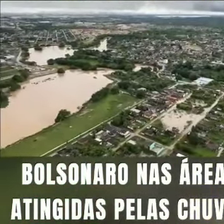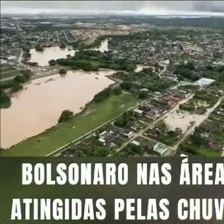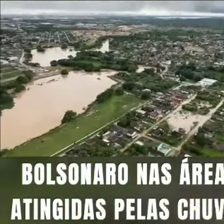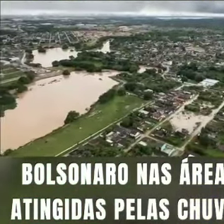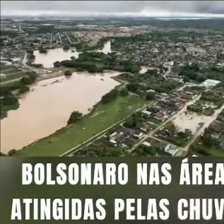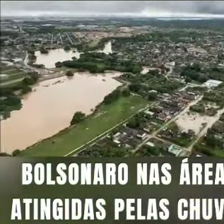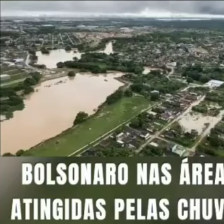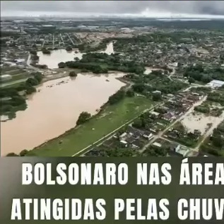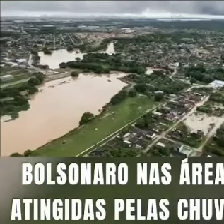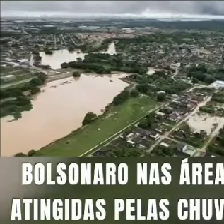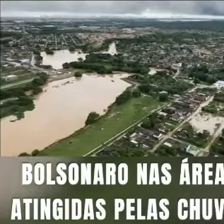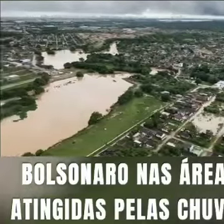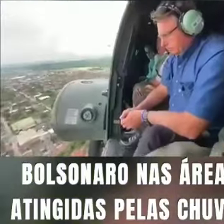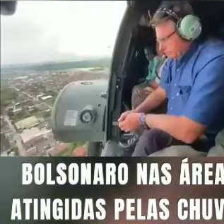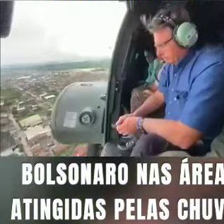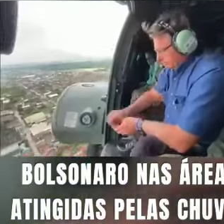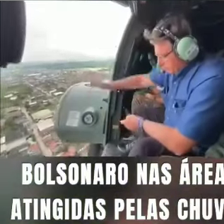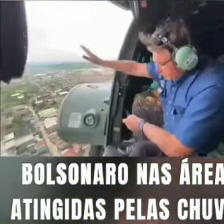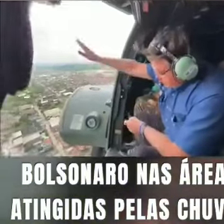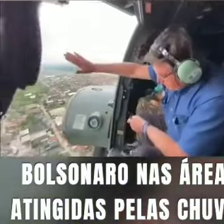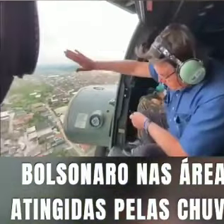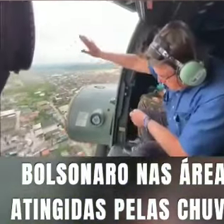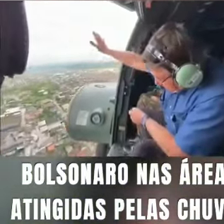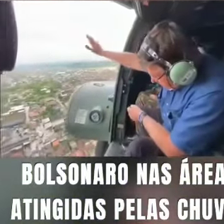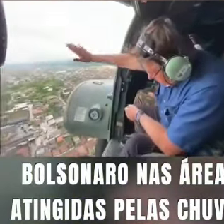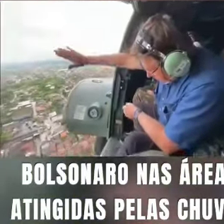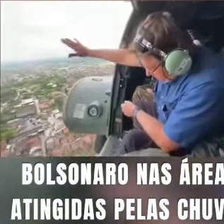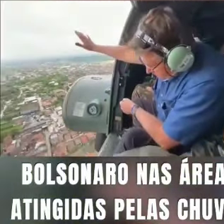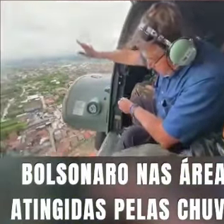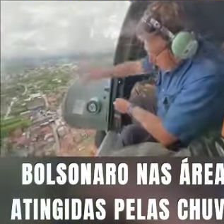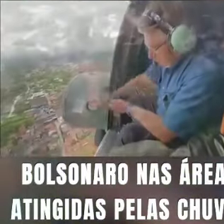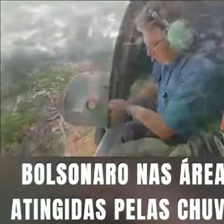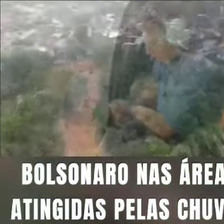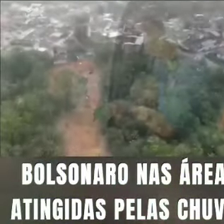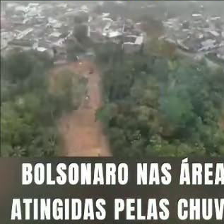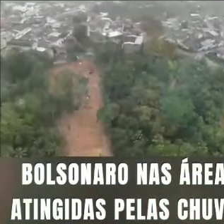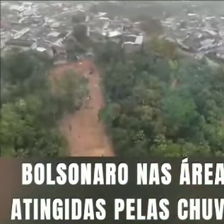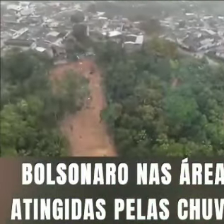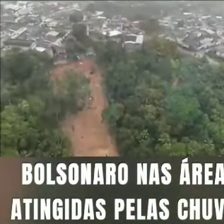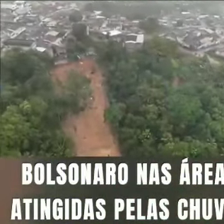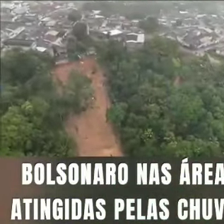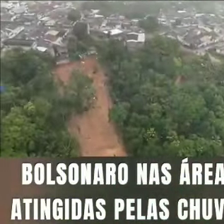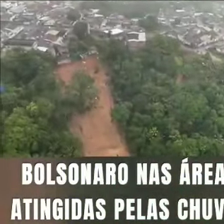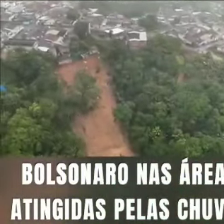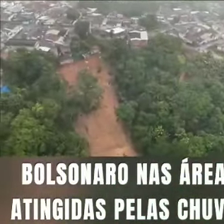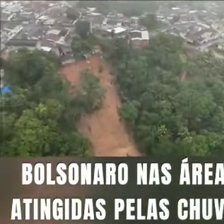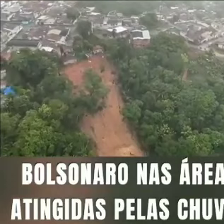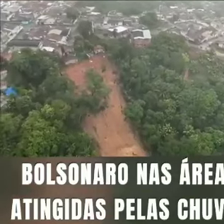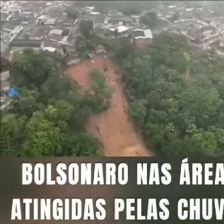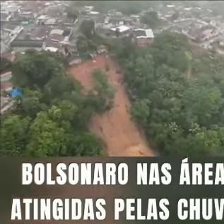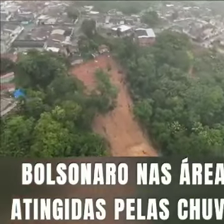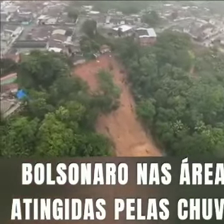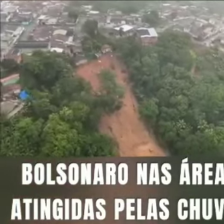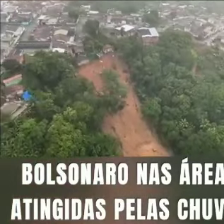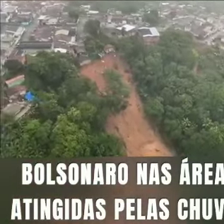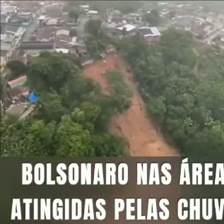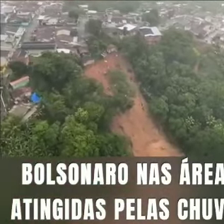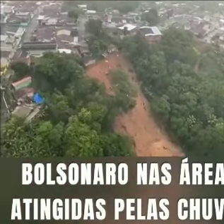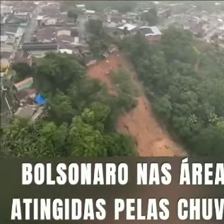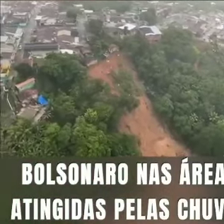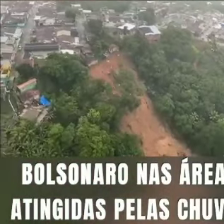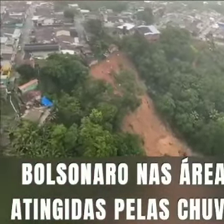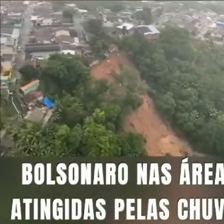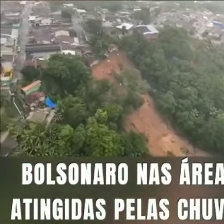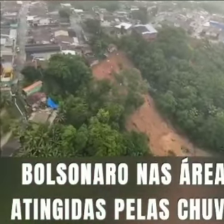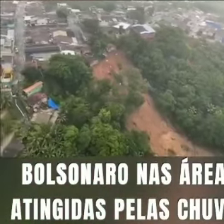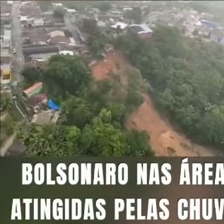vários alagamentos na Bahia. O presidente Bolsonaro fez, no ano passado também teve alagamento na Bahia. Teve no Rio de